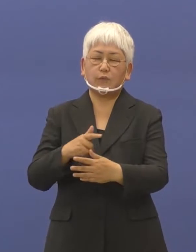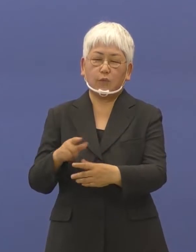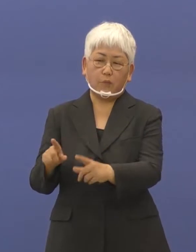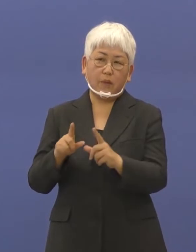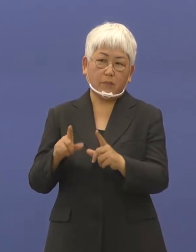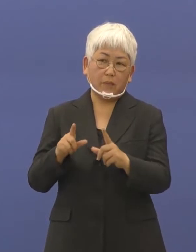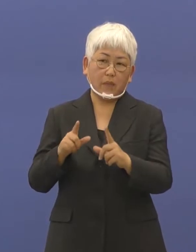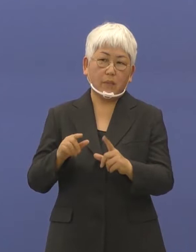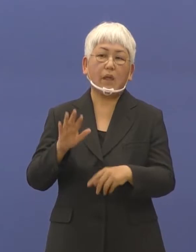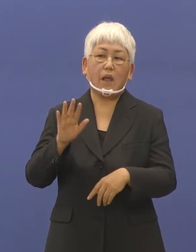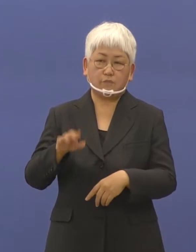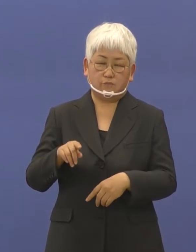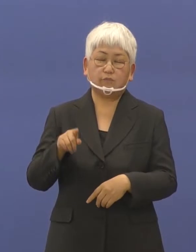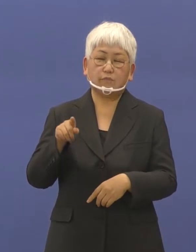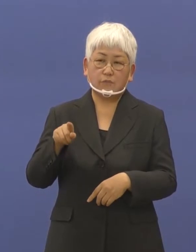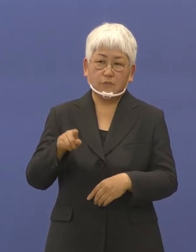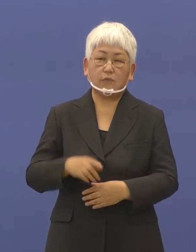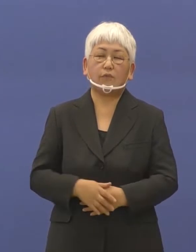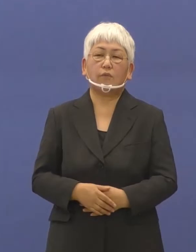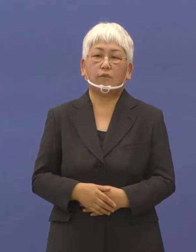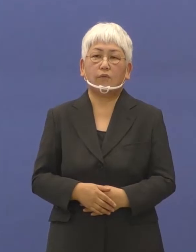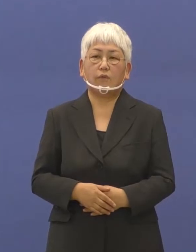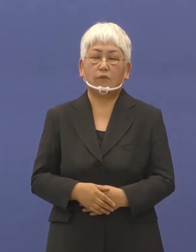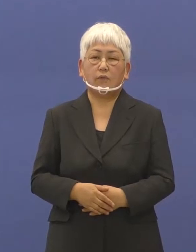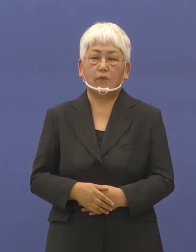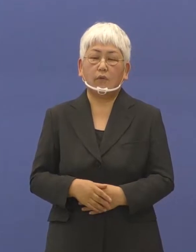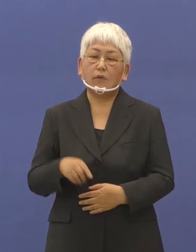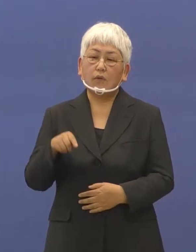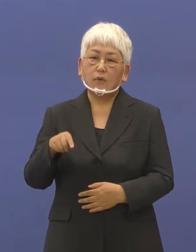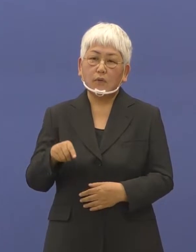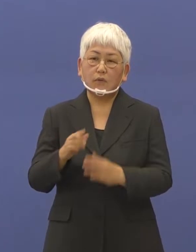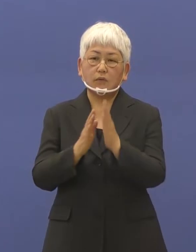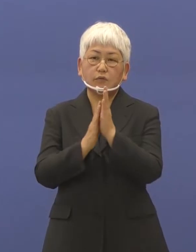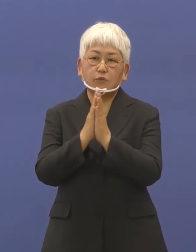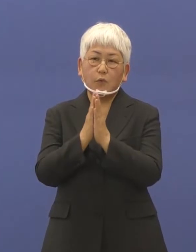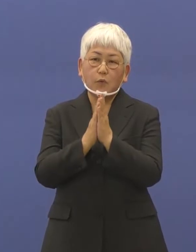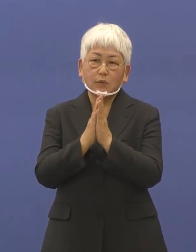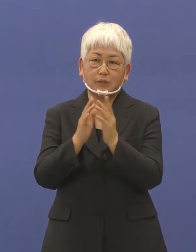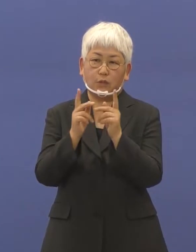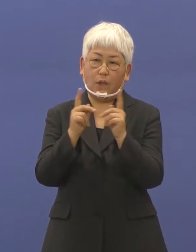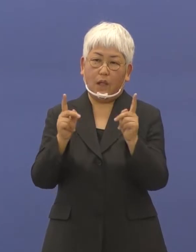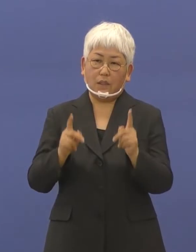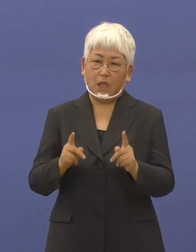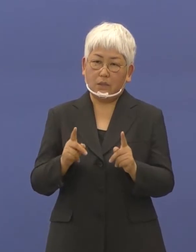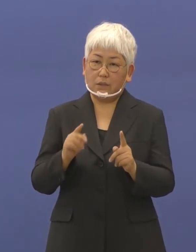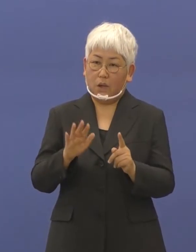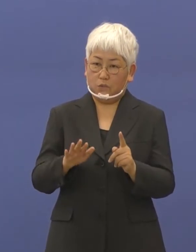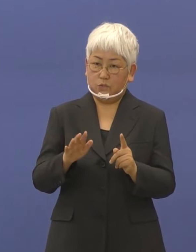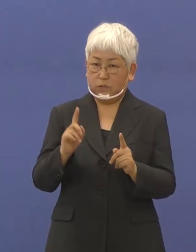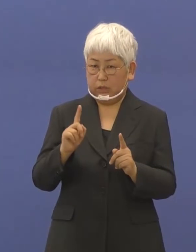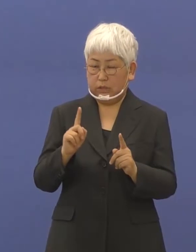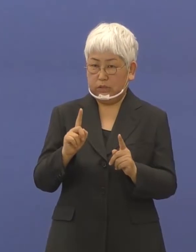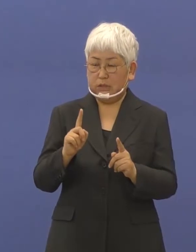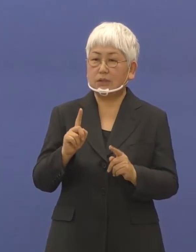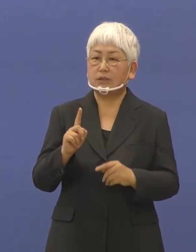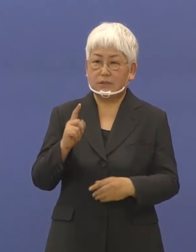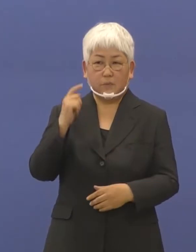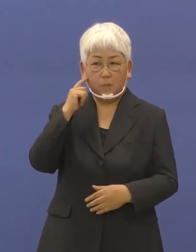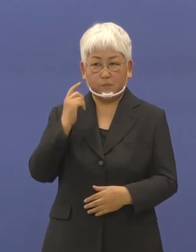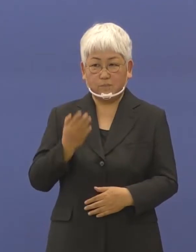、今回の国葬について知事はこの国葬の課題というものはどういったところにあると思いますか？ はい、そうです